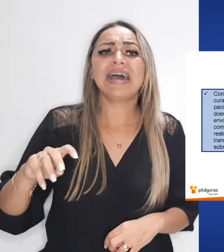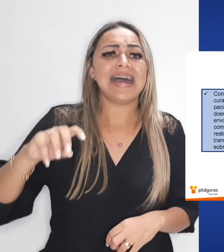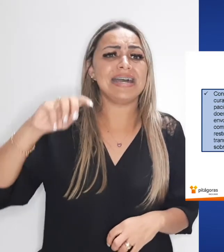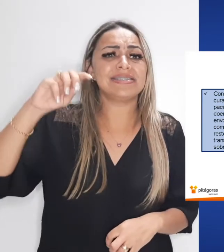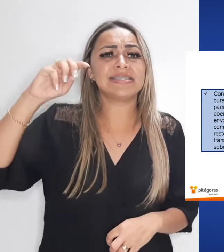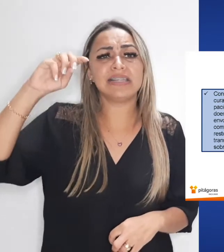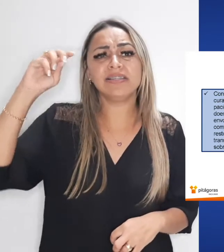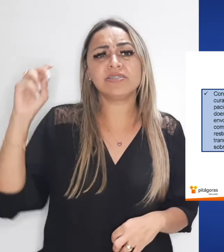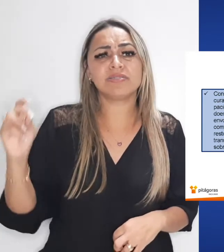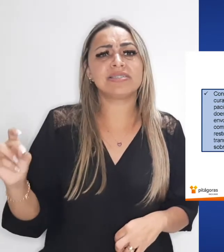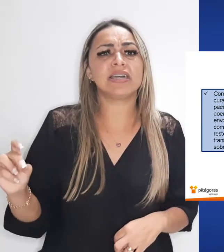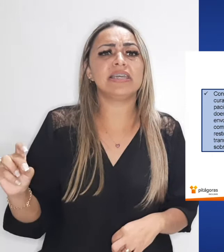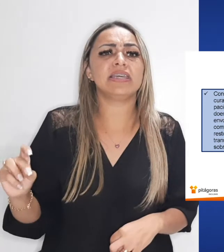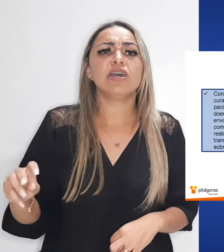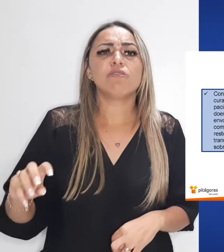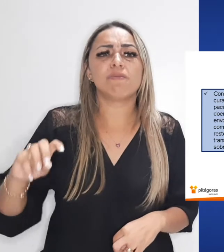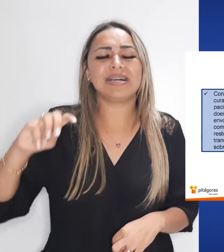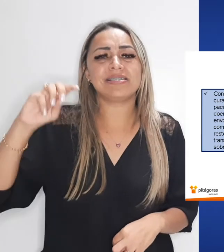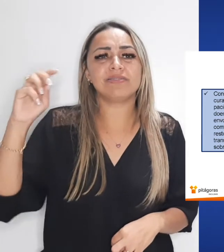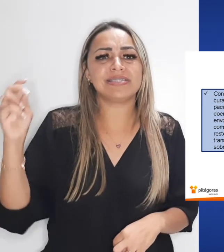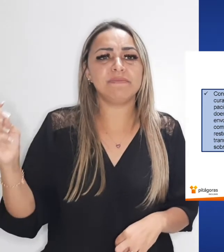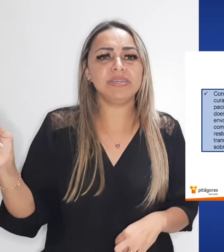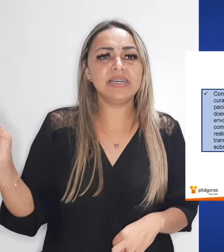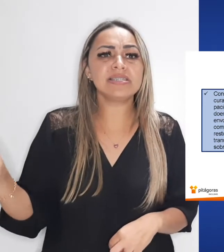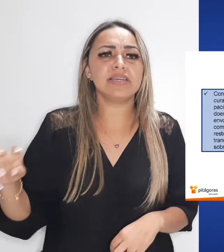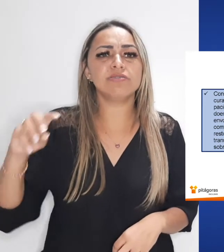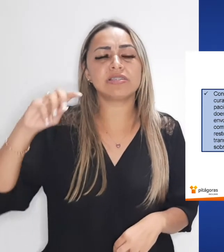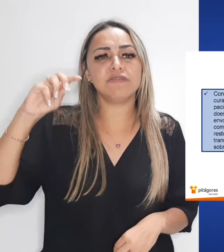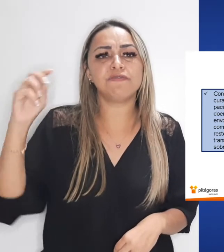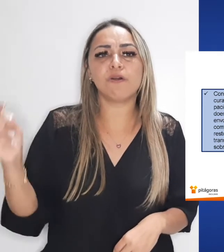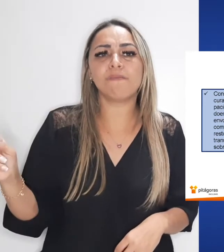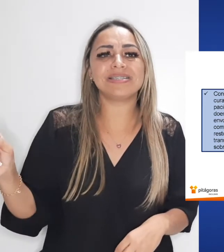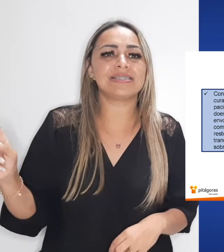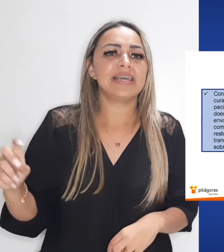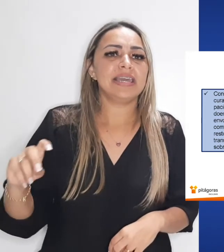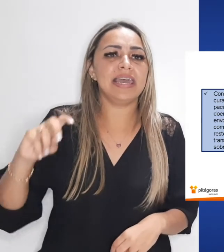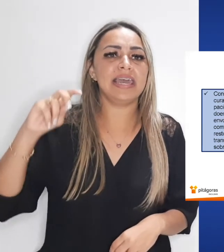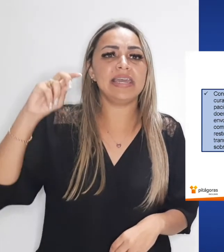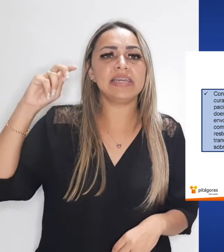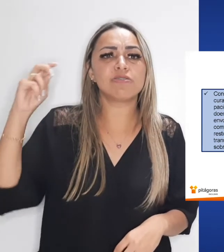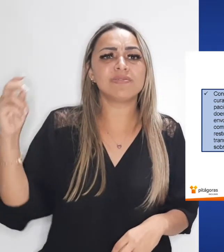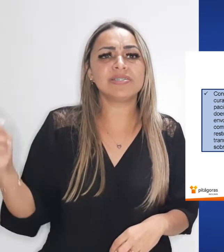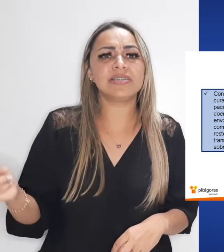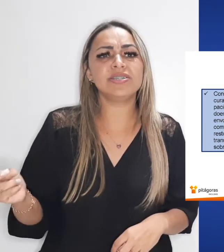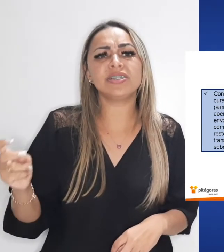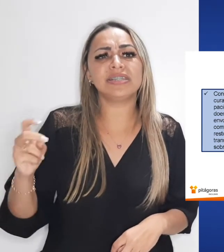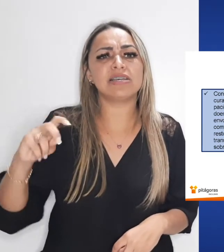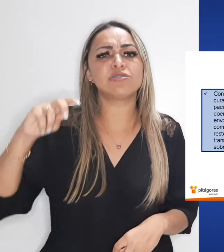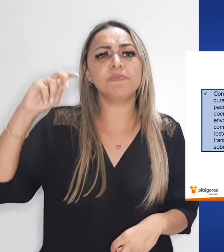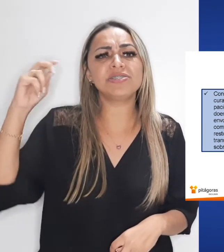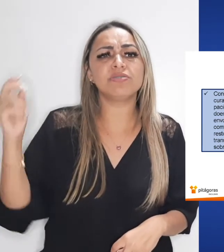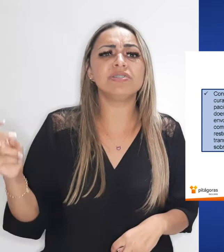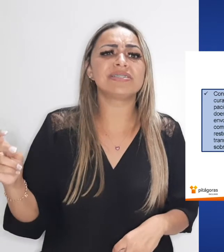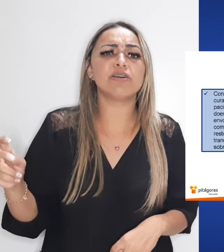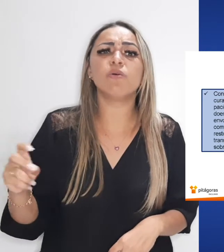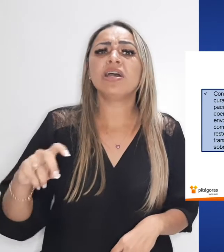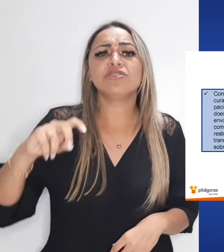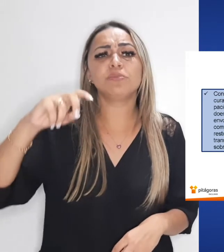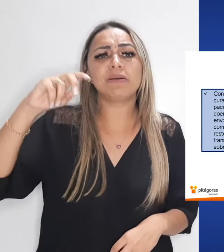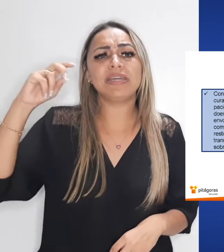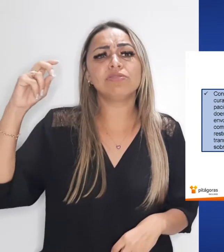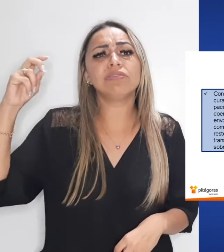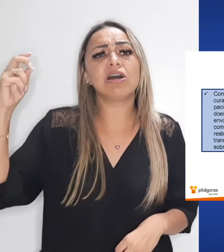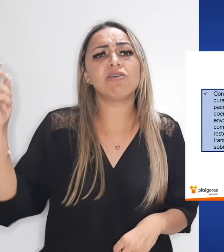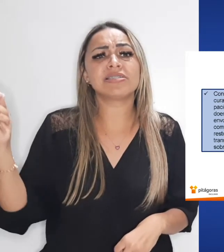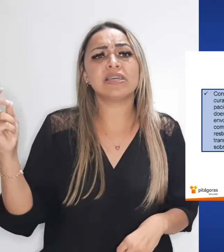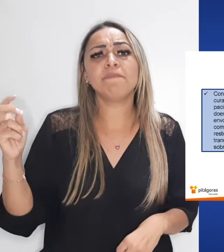afetam as células do sangue, como as leucemias e os linfomas, e consiste na substituição de